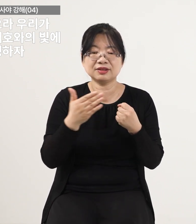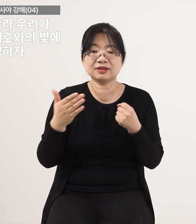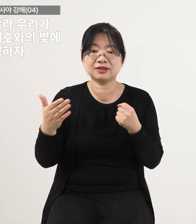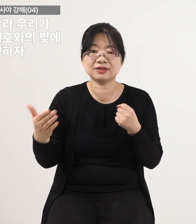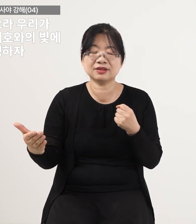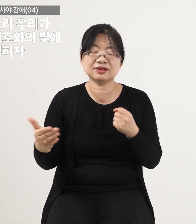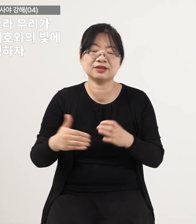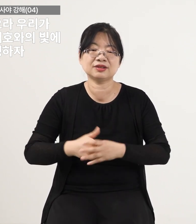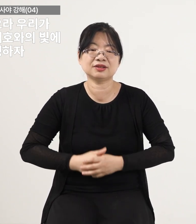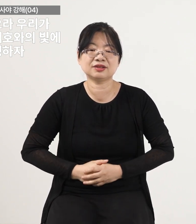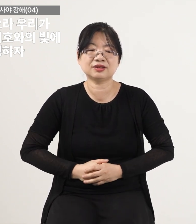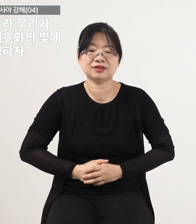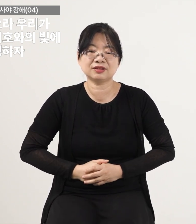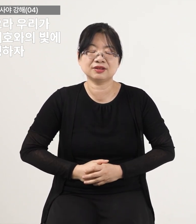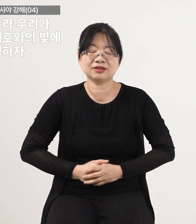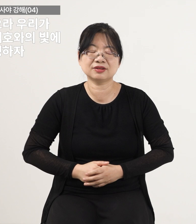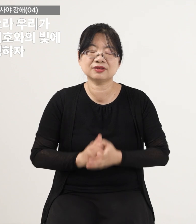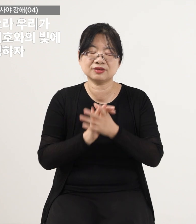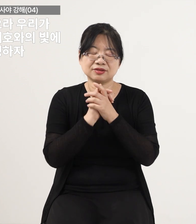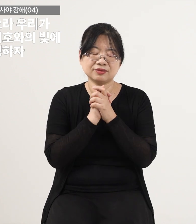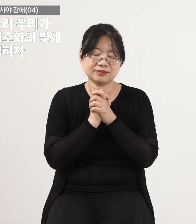없으니